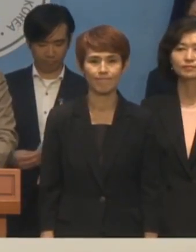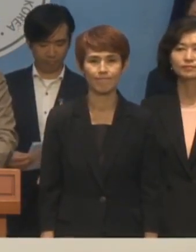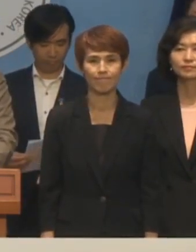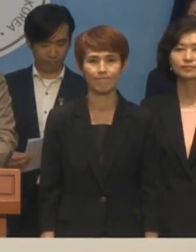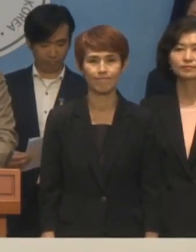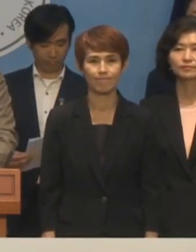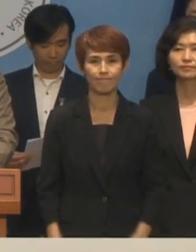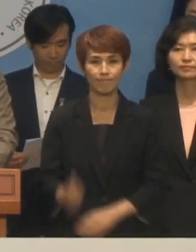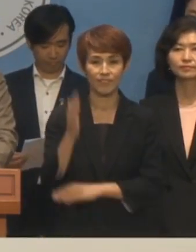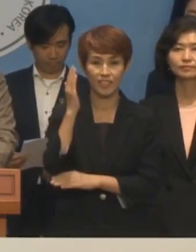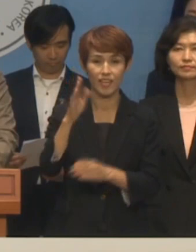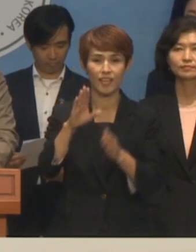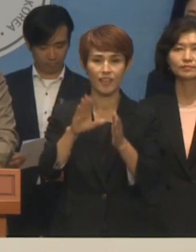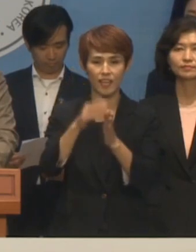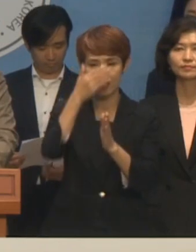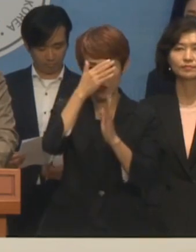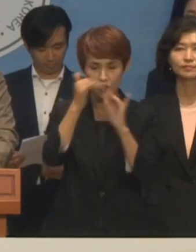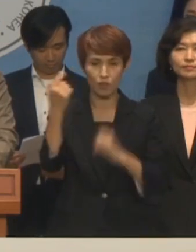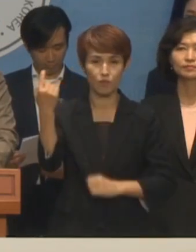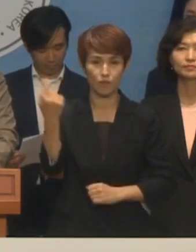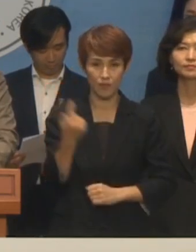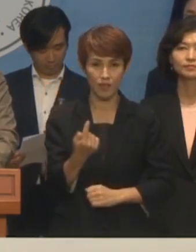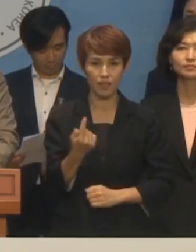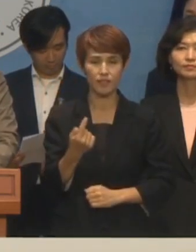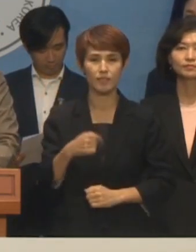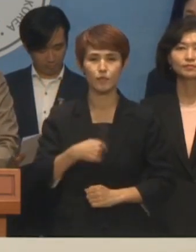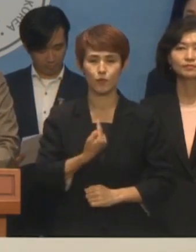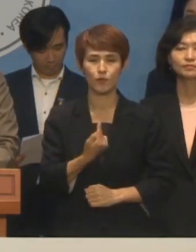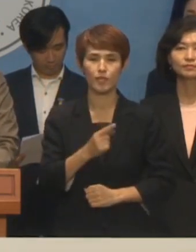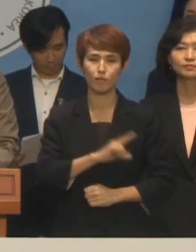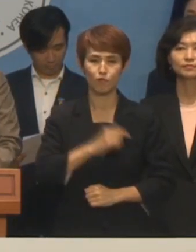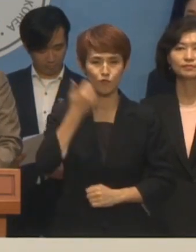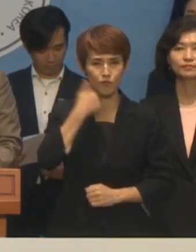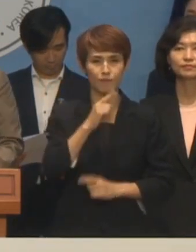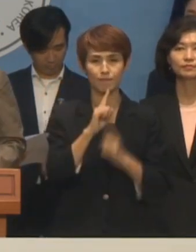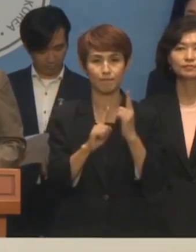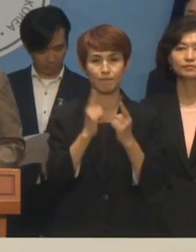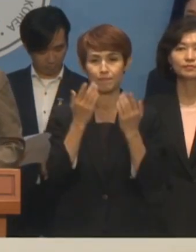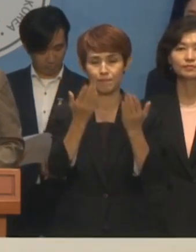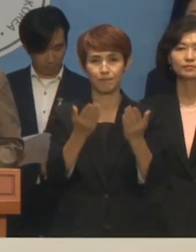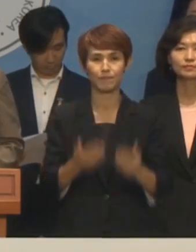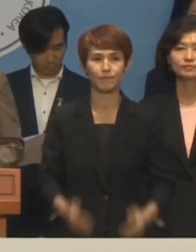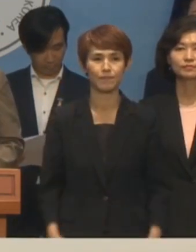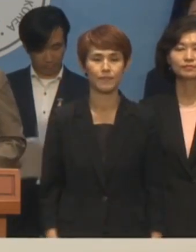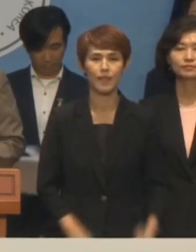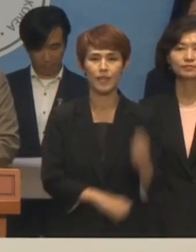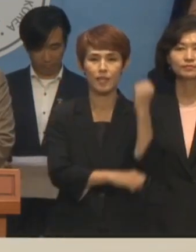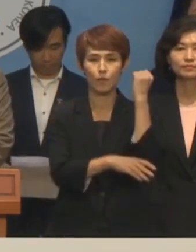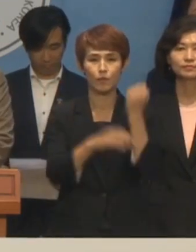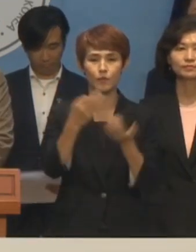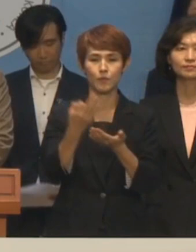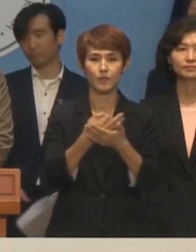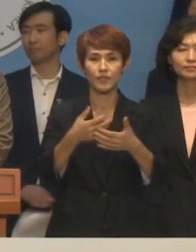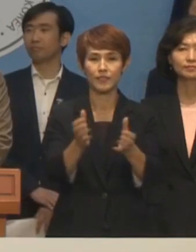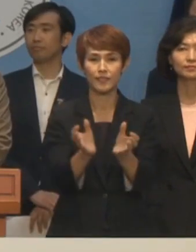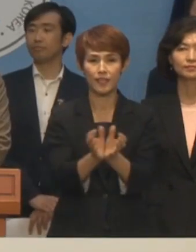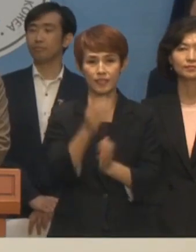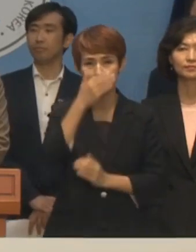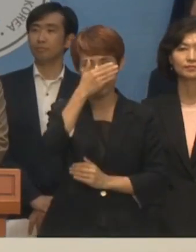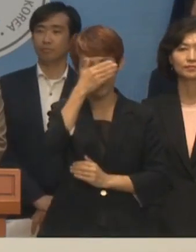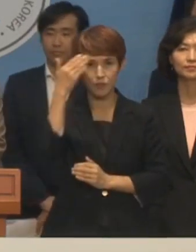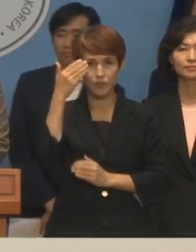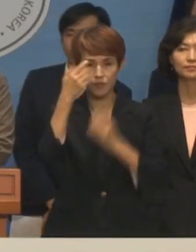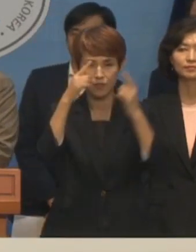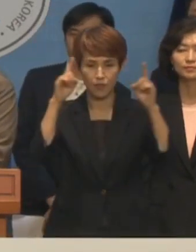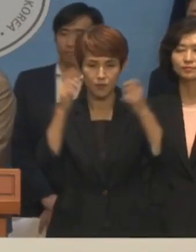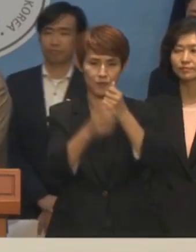시작하실 때 각 당의 청년분께서 소속 정당과 성함 말씀해 주실 겁니다. 먼저 기본소득당 윤김진서 청년대학생위원장 발언